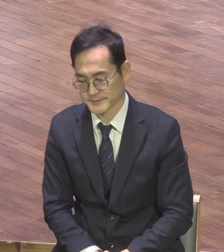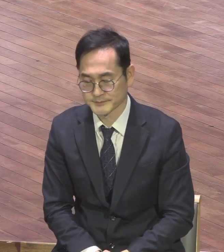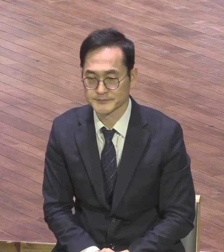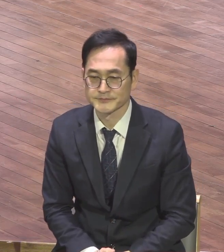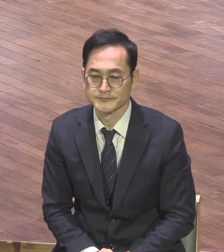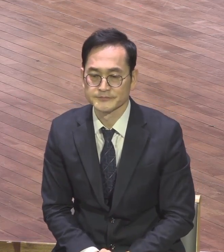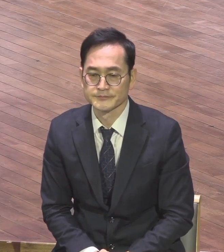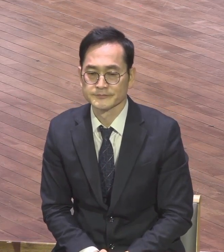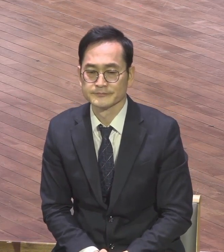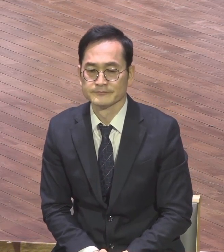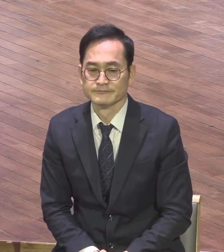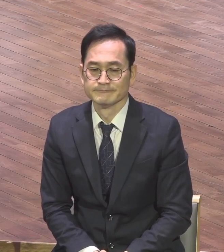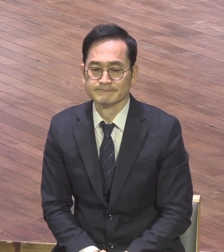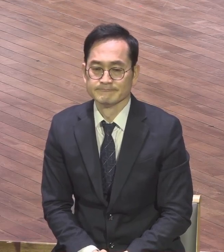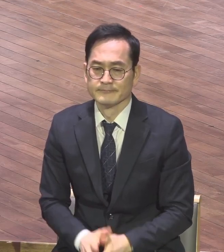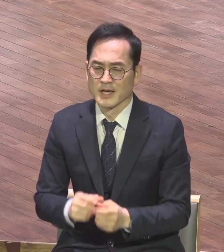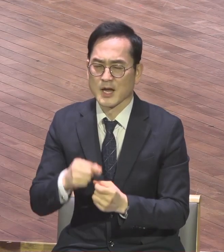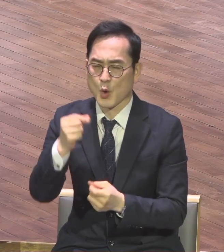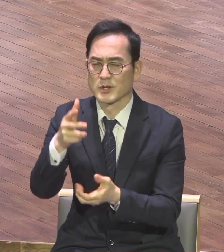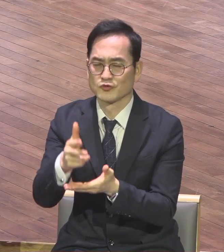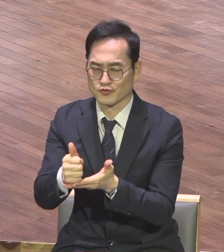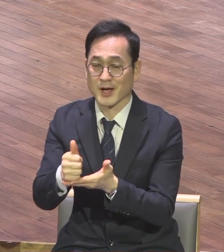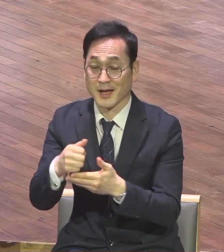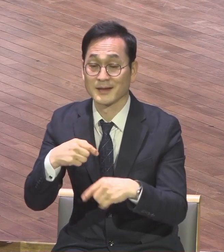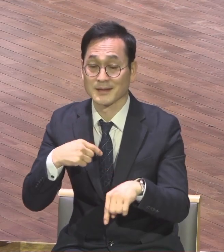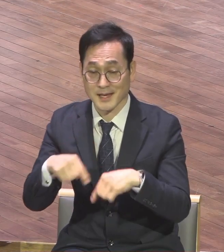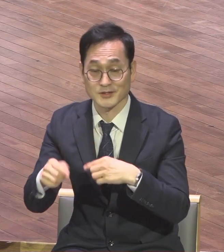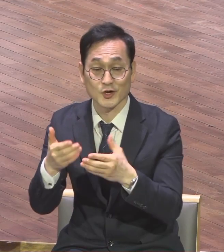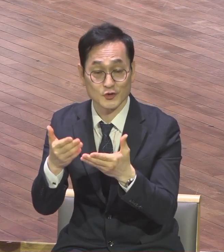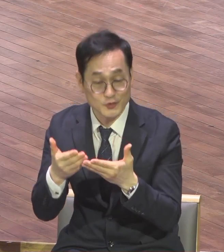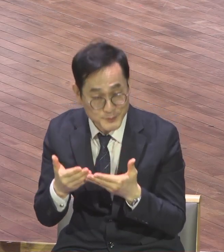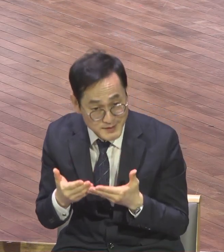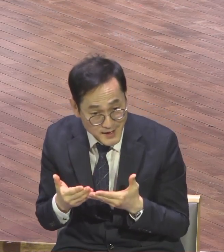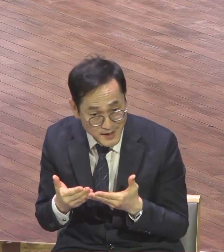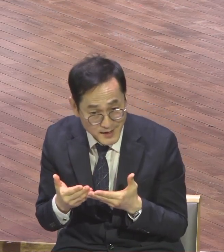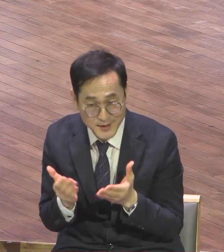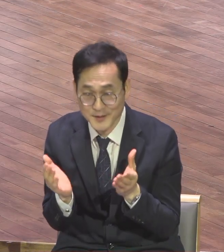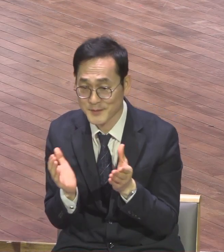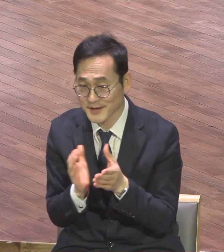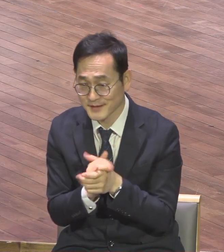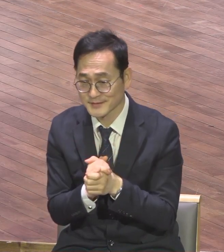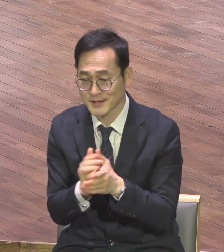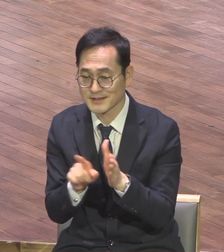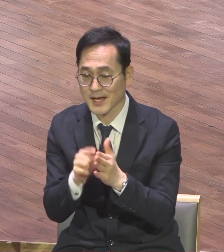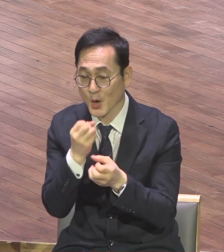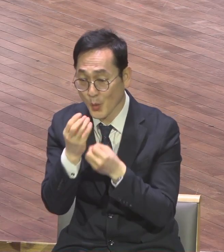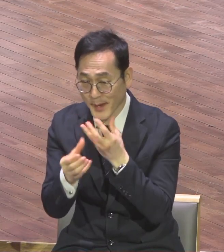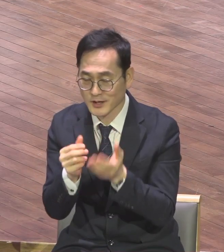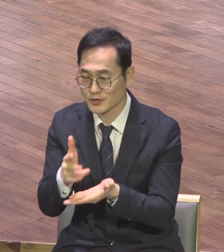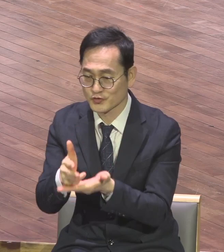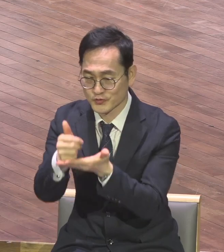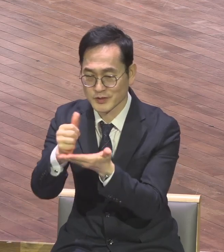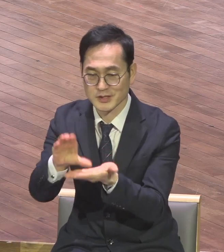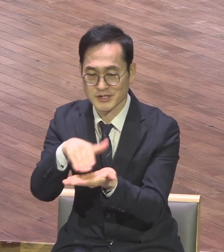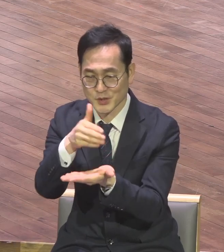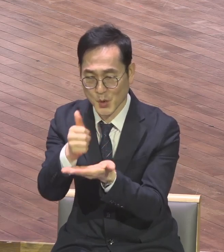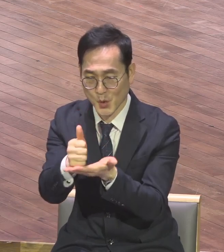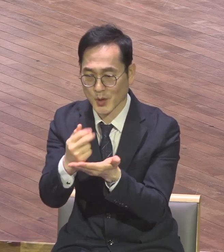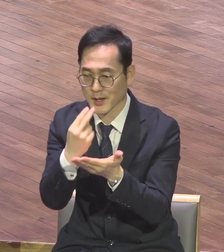대로 찾았습니다. 영원히 주가 우리를 다스리십니다. 신앙 고백합니다.